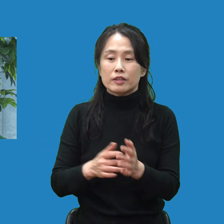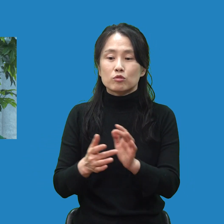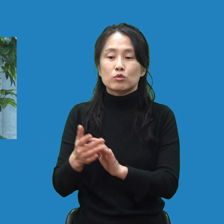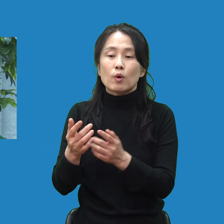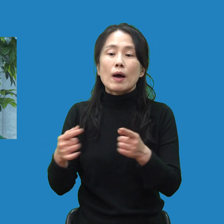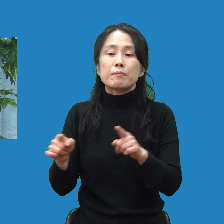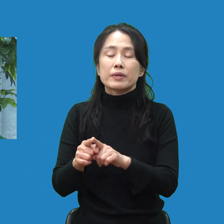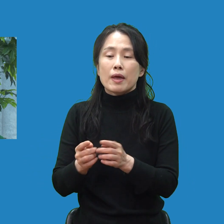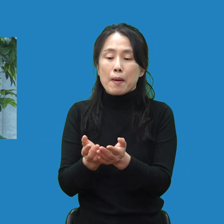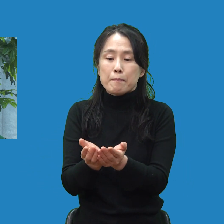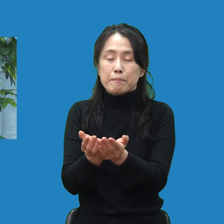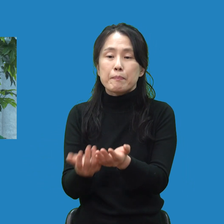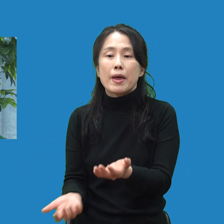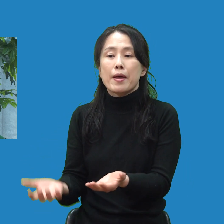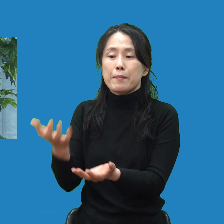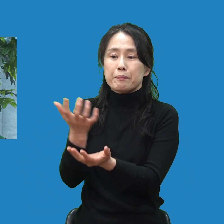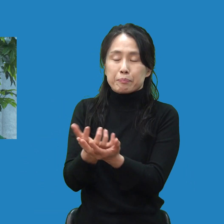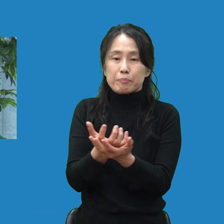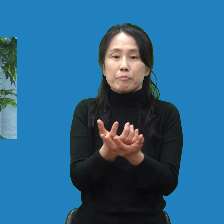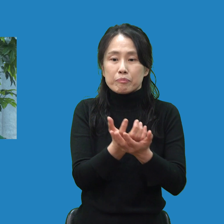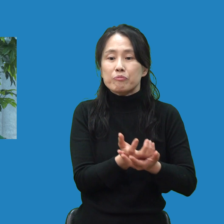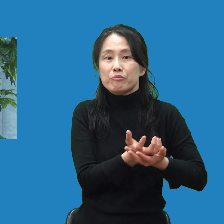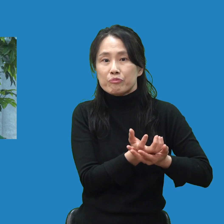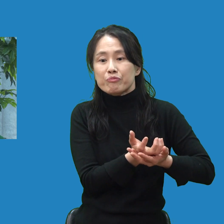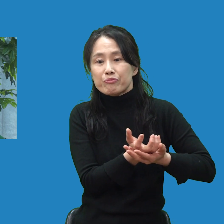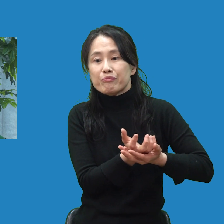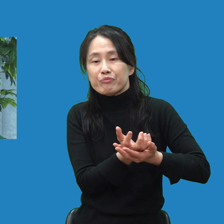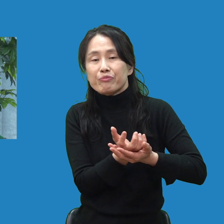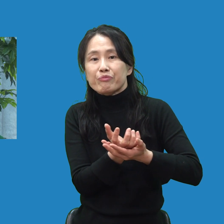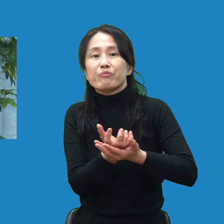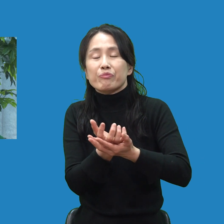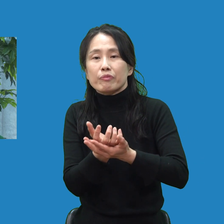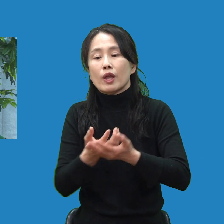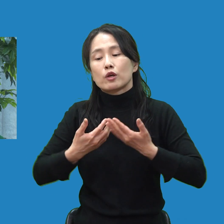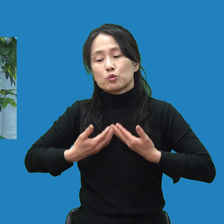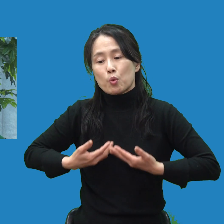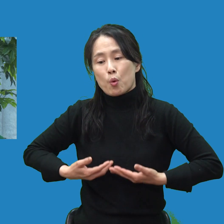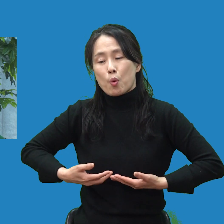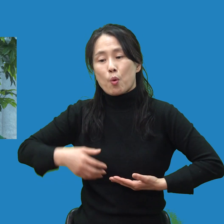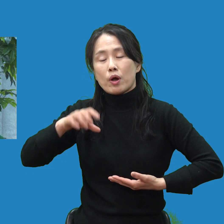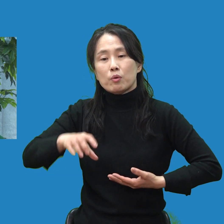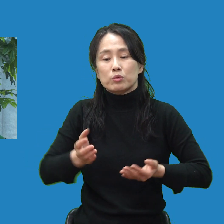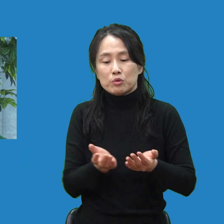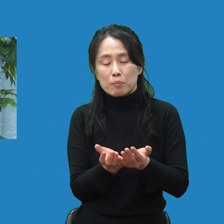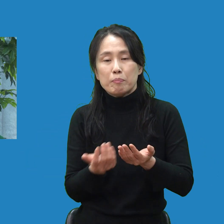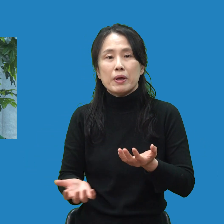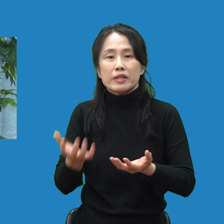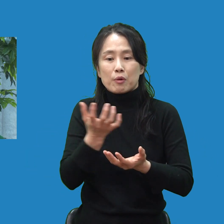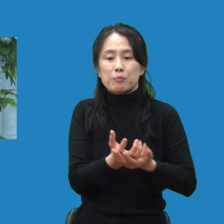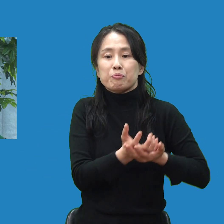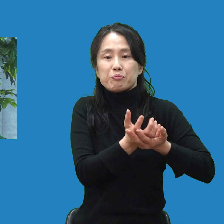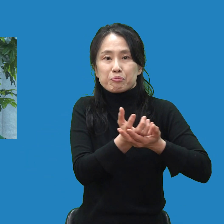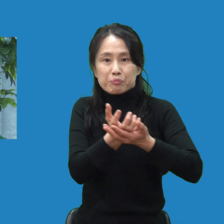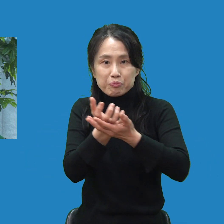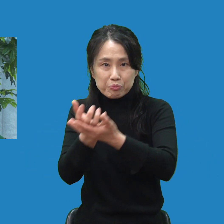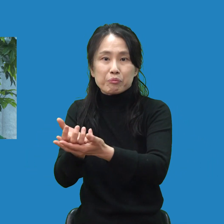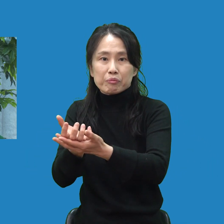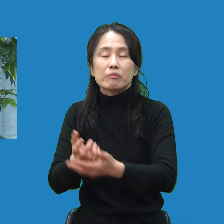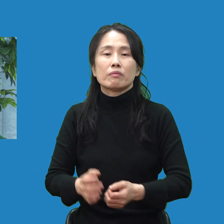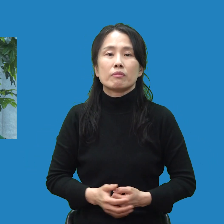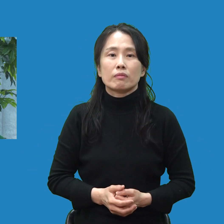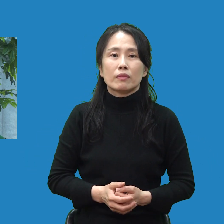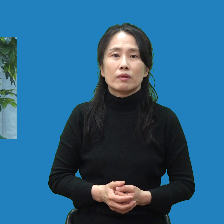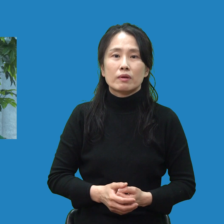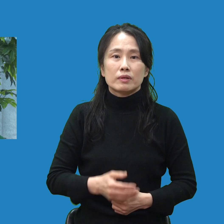배를 타고 인적이 없는 외딴 곳으로 떠나갔습니다. 제자들은 외딴